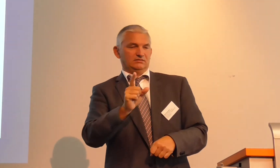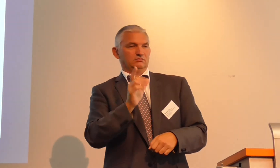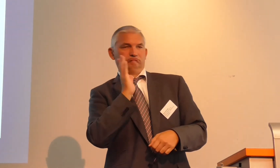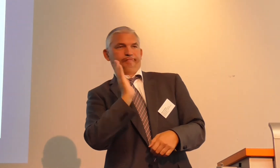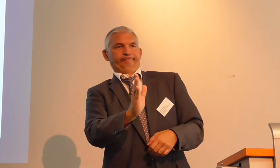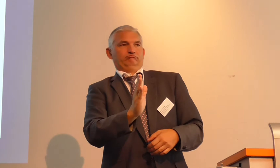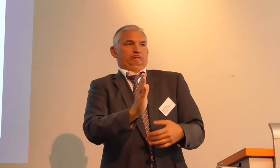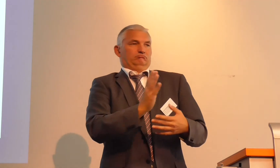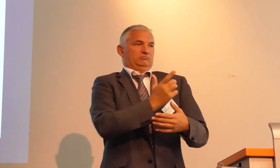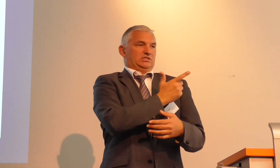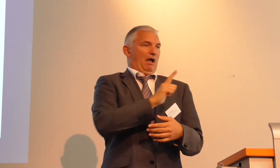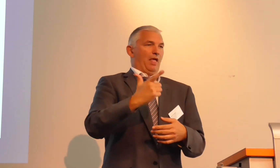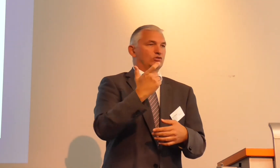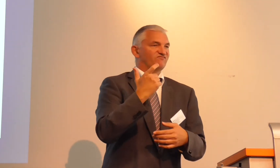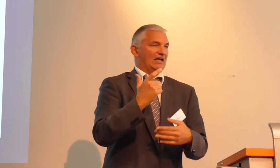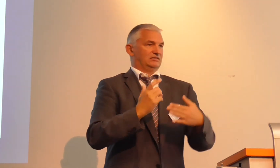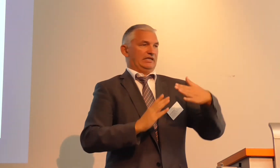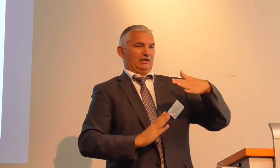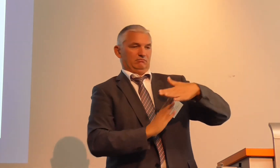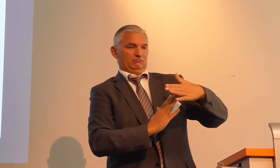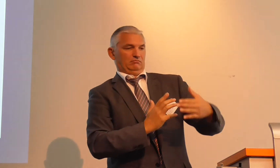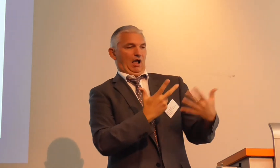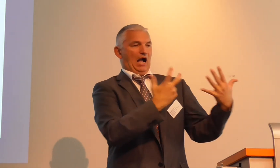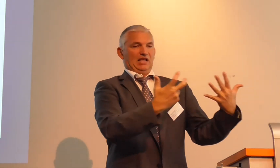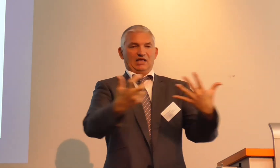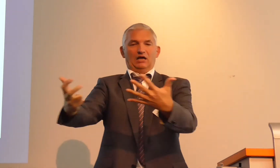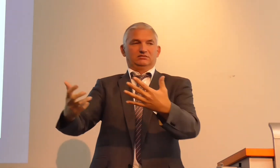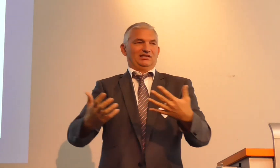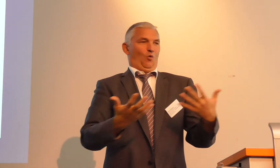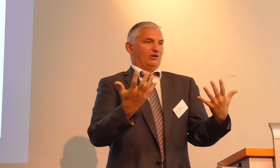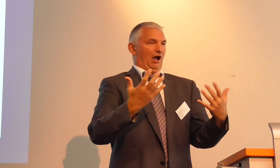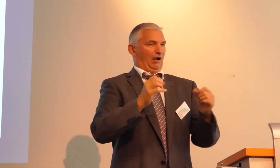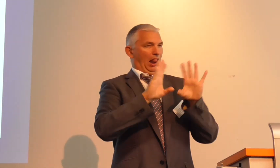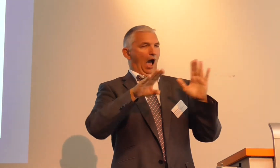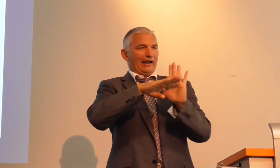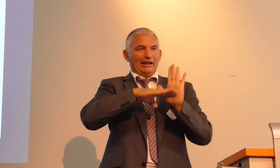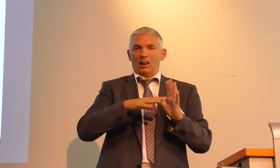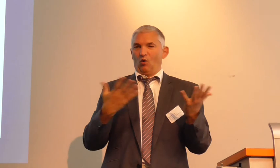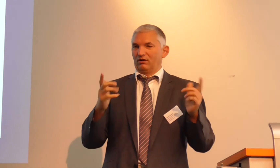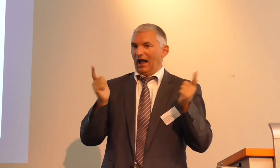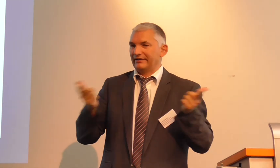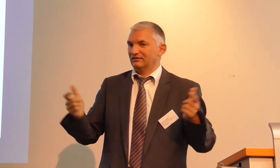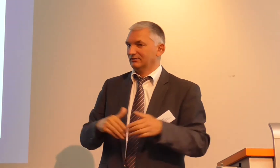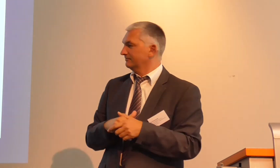gibt keinen Meilenstein oder auch keine Quote, die angepeilt wird für die Zukunft,